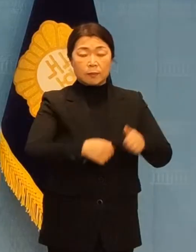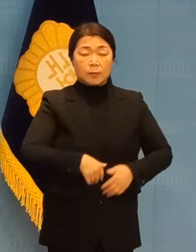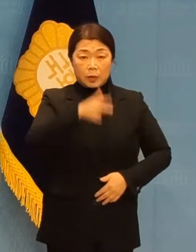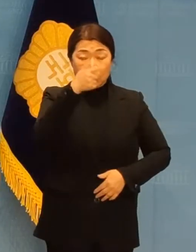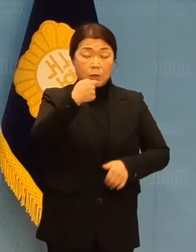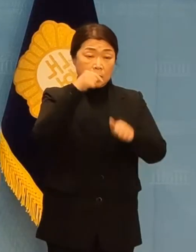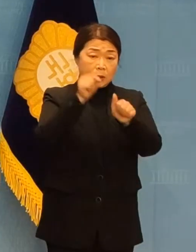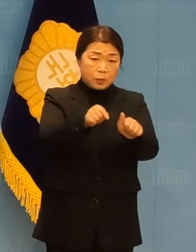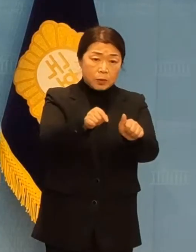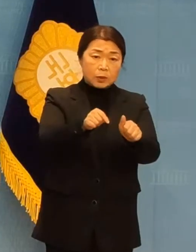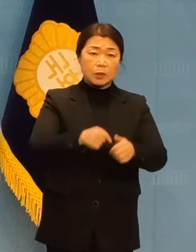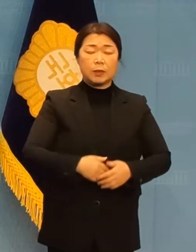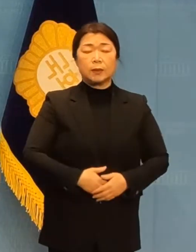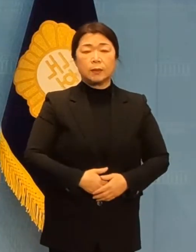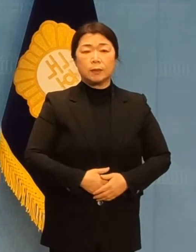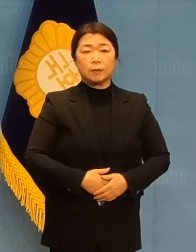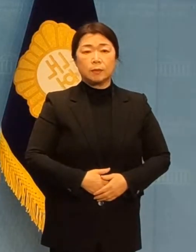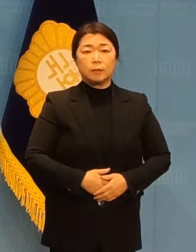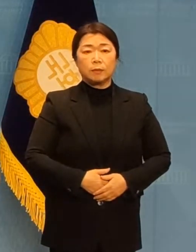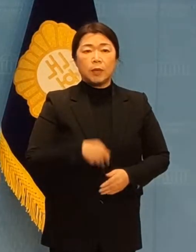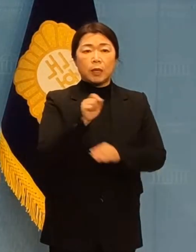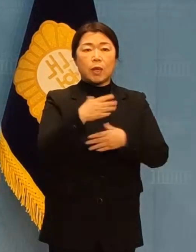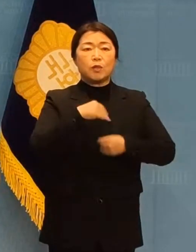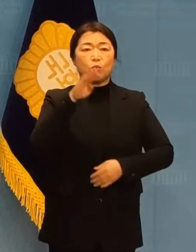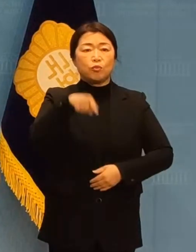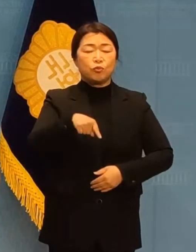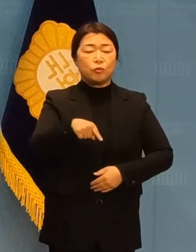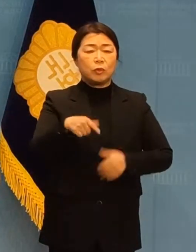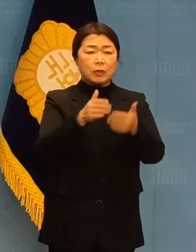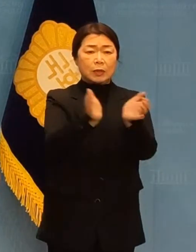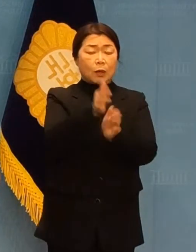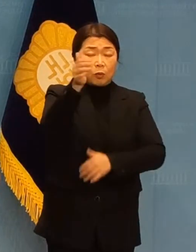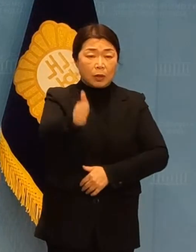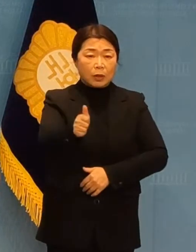지현, 행안부 장관